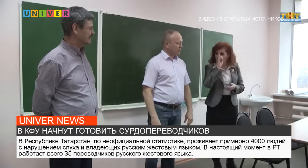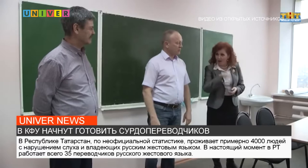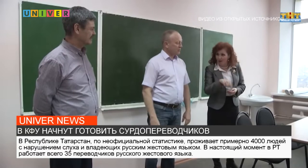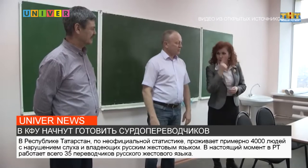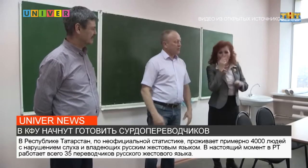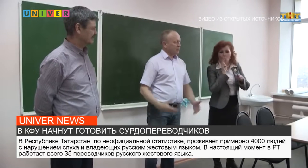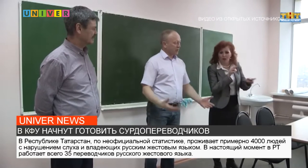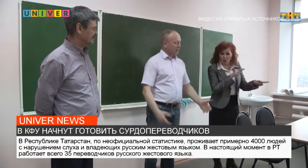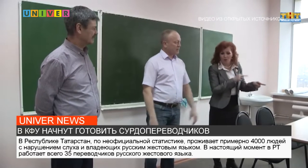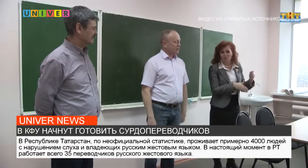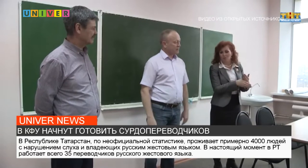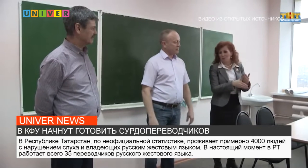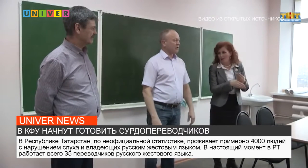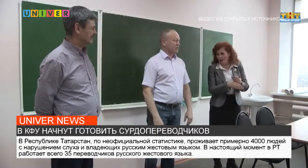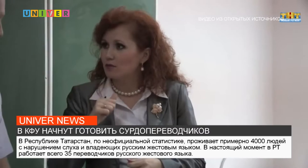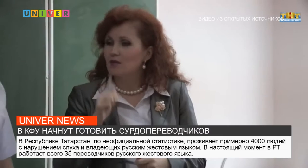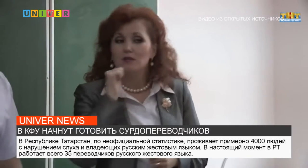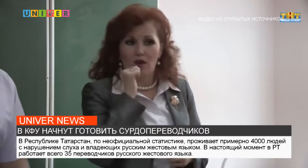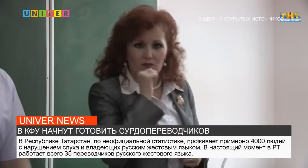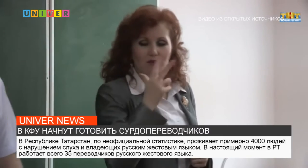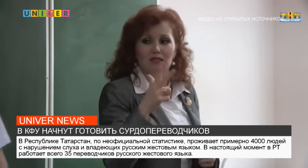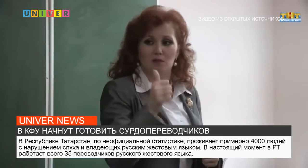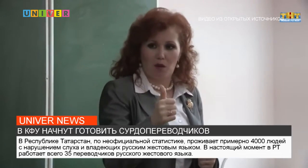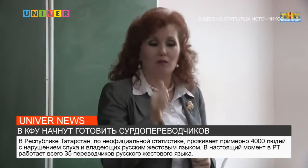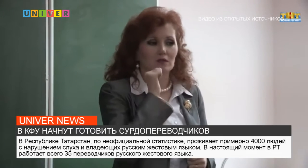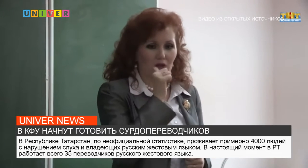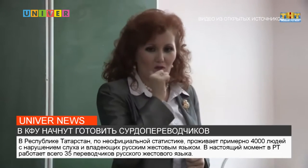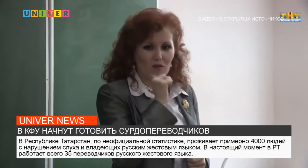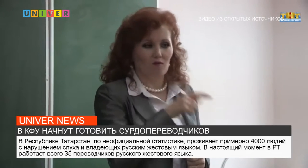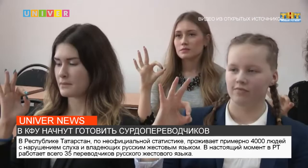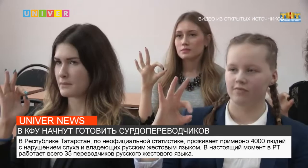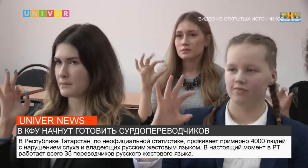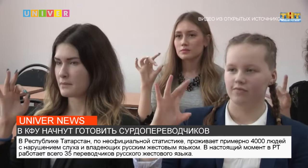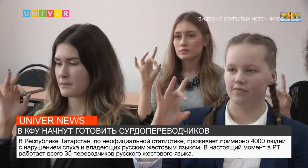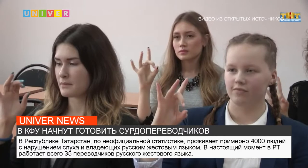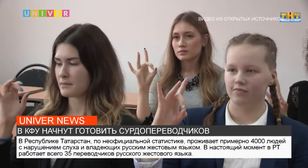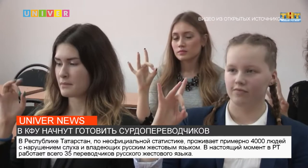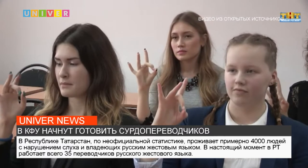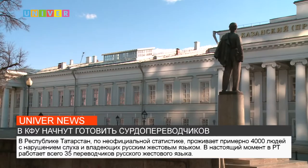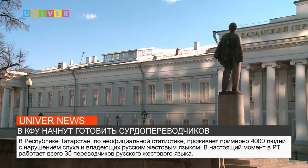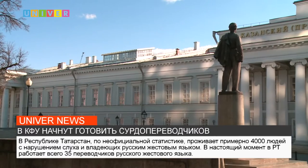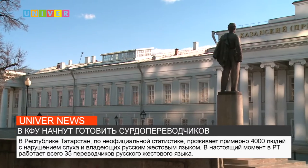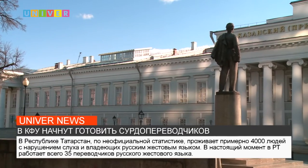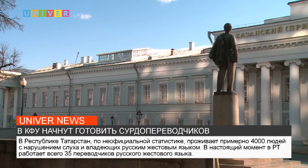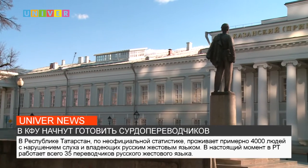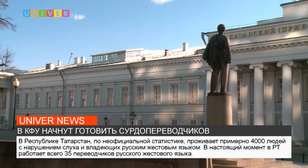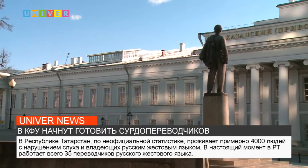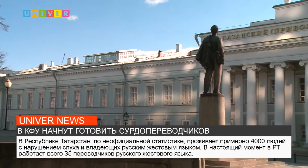высшим образованием. Республика Татарстан – передовой регион, и здесь крайне необходимо открыть такое направление. Казанский федеральный